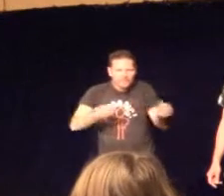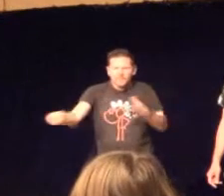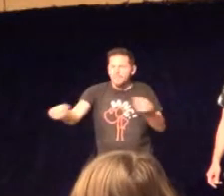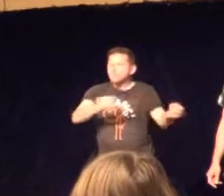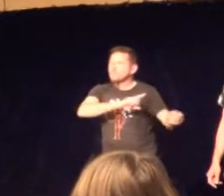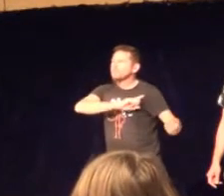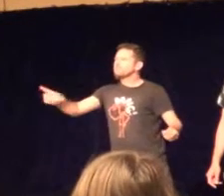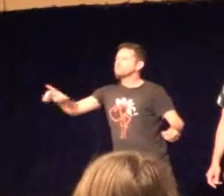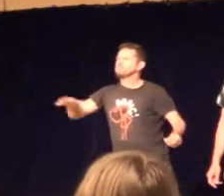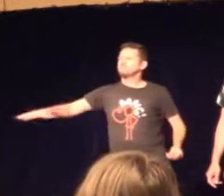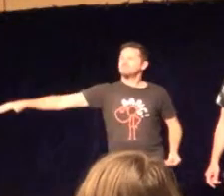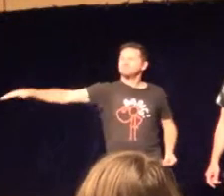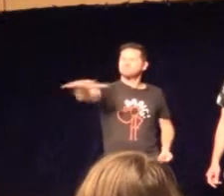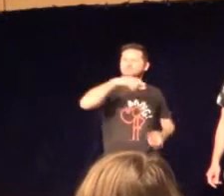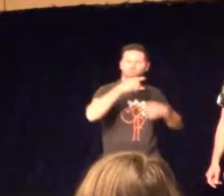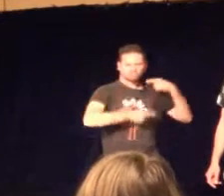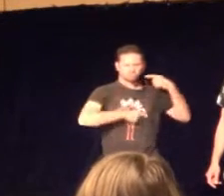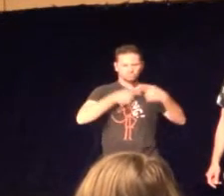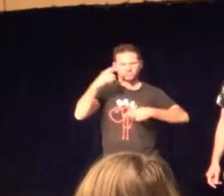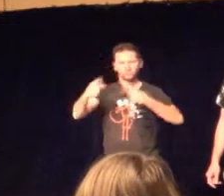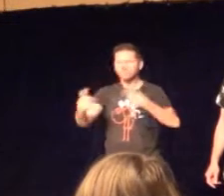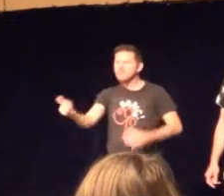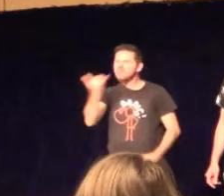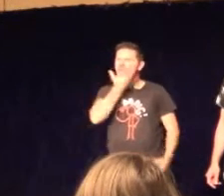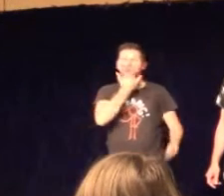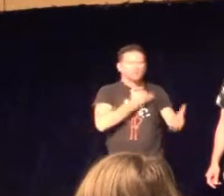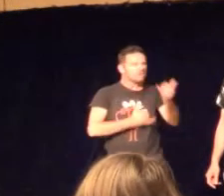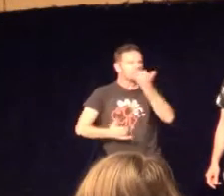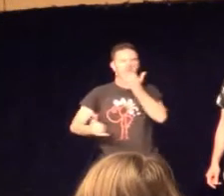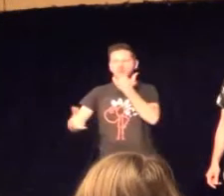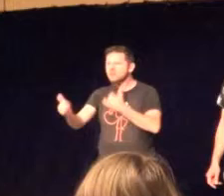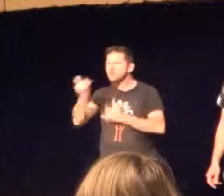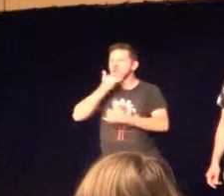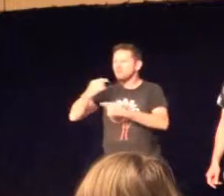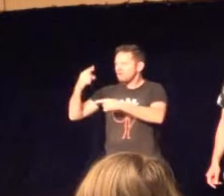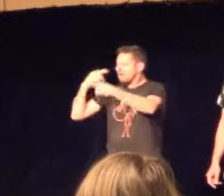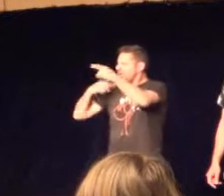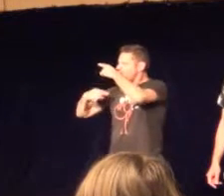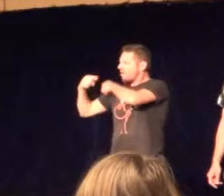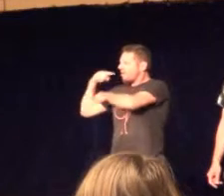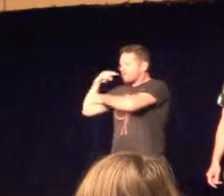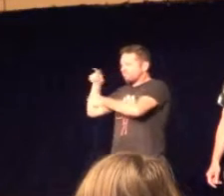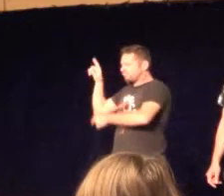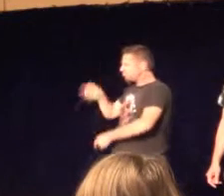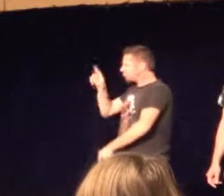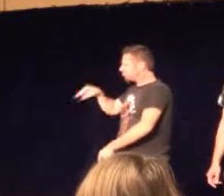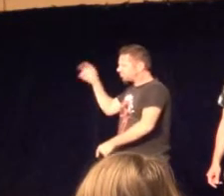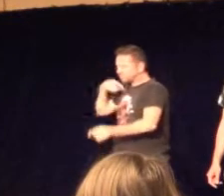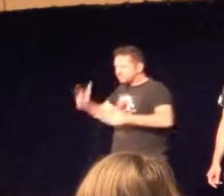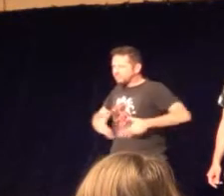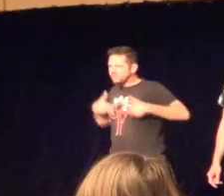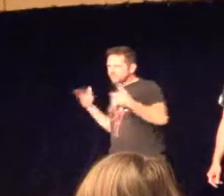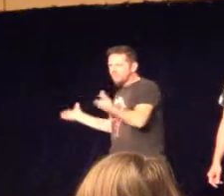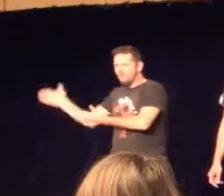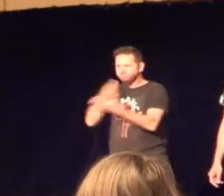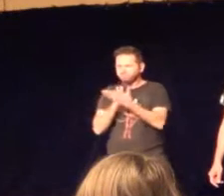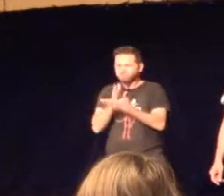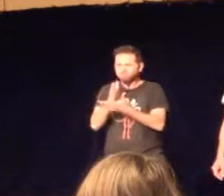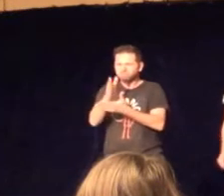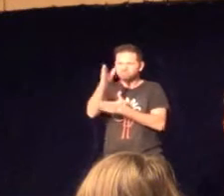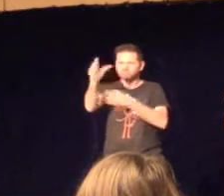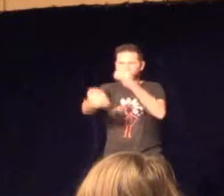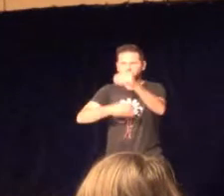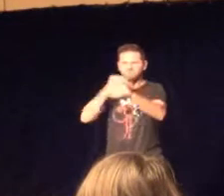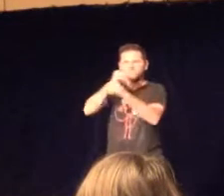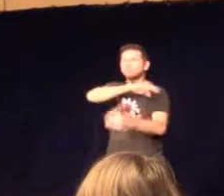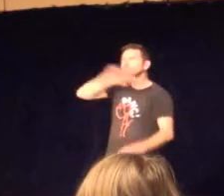sin rectificar los errores de sus predecesores. En mi mundo,